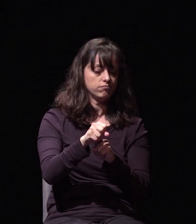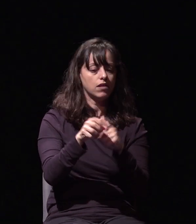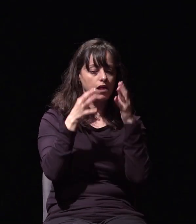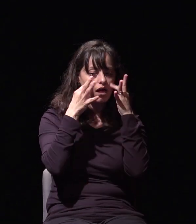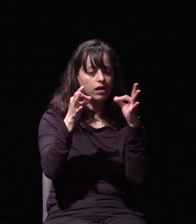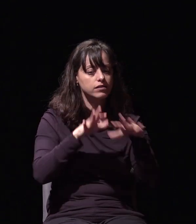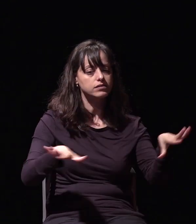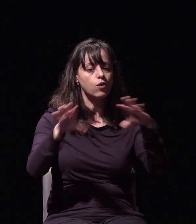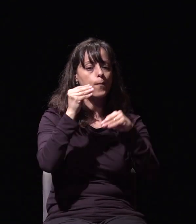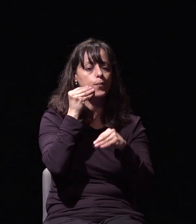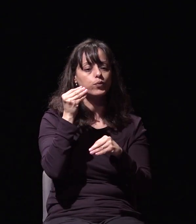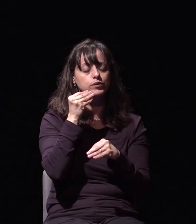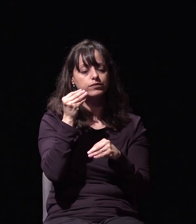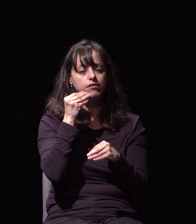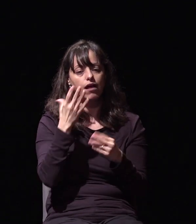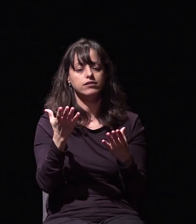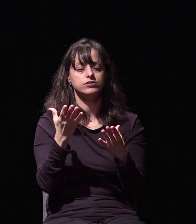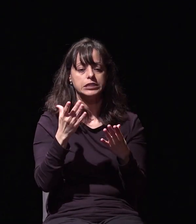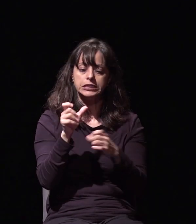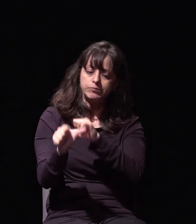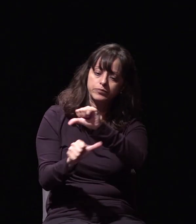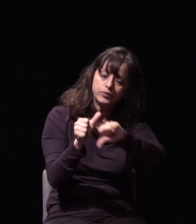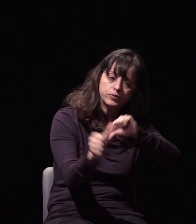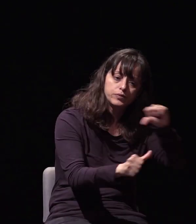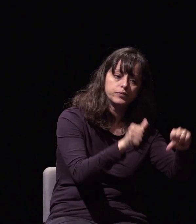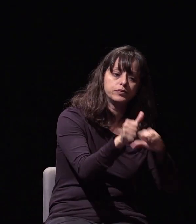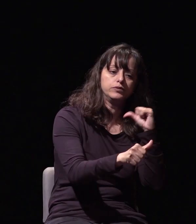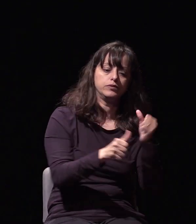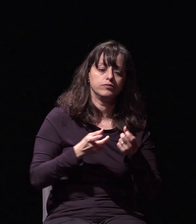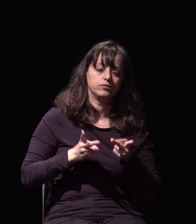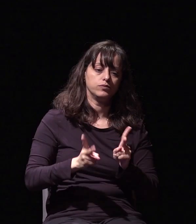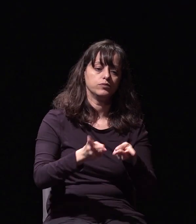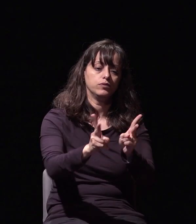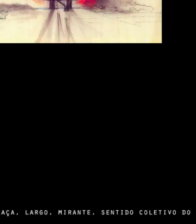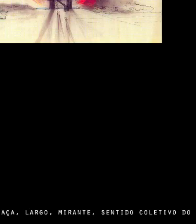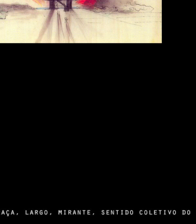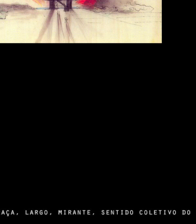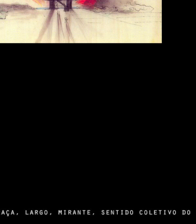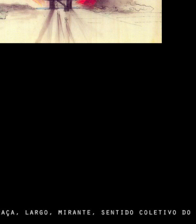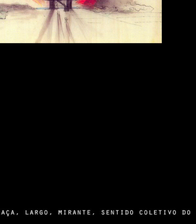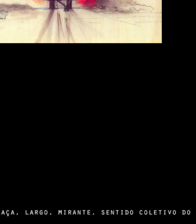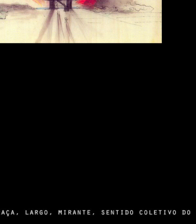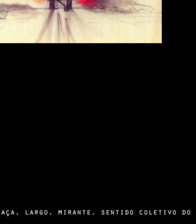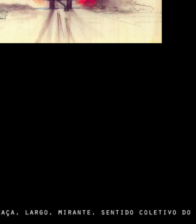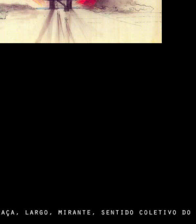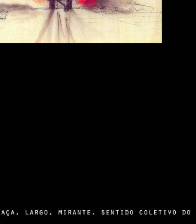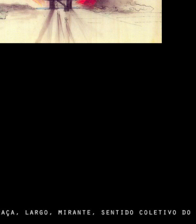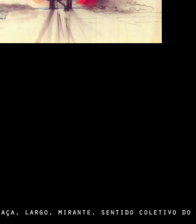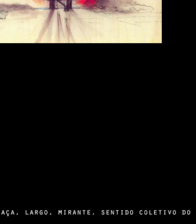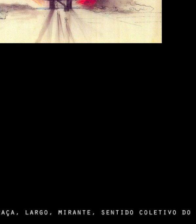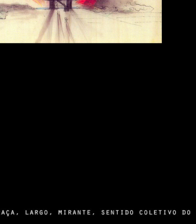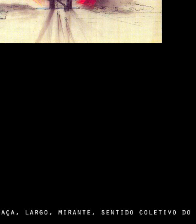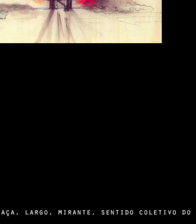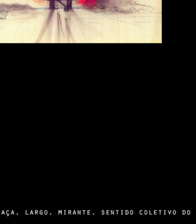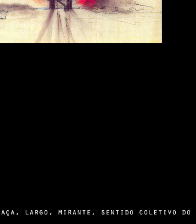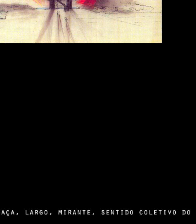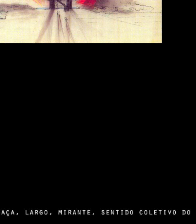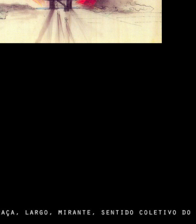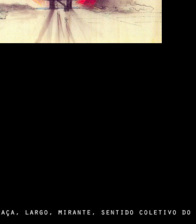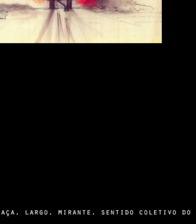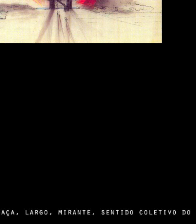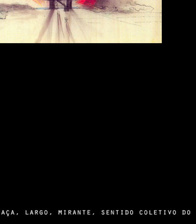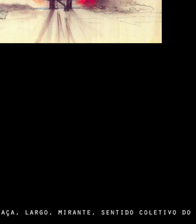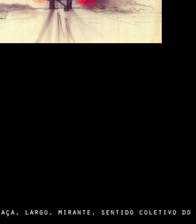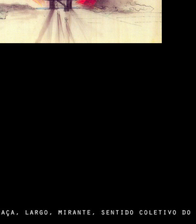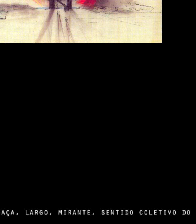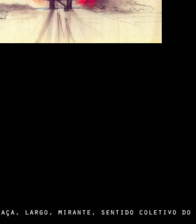à oportunidade de transformação da continuidade material. A filosofia da praxe e o intelectual